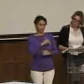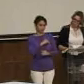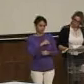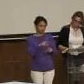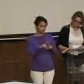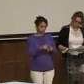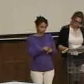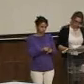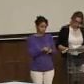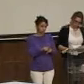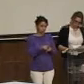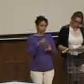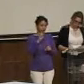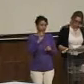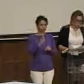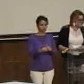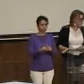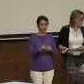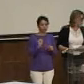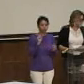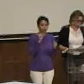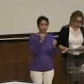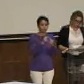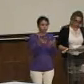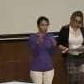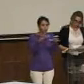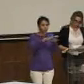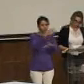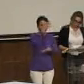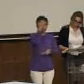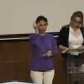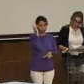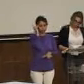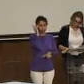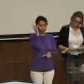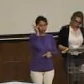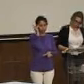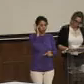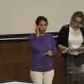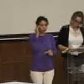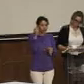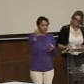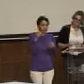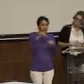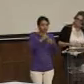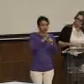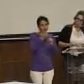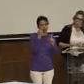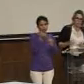E é isso que nós vamos perseguir, incluir as pessoas na sociedade.